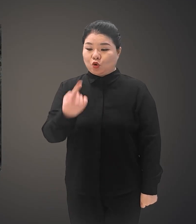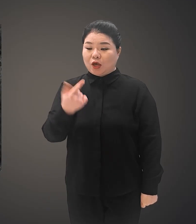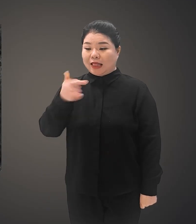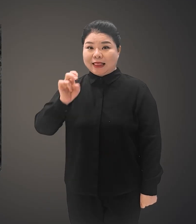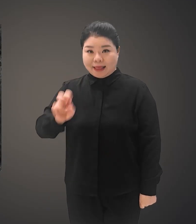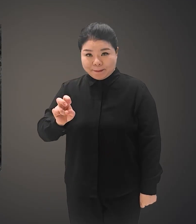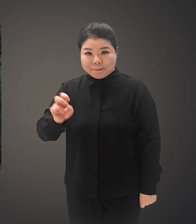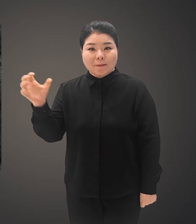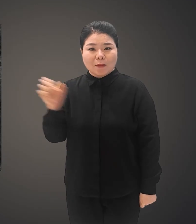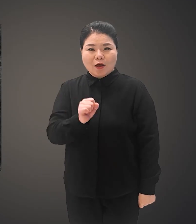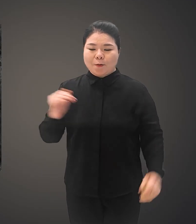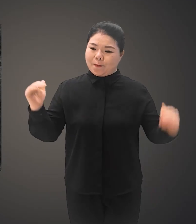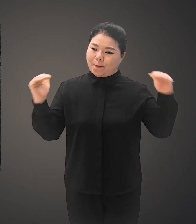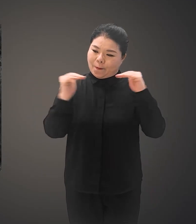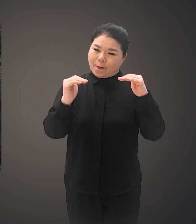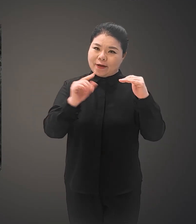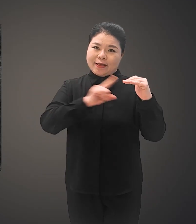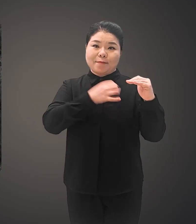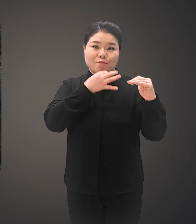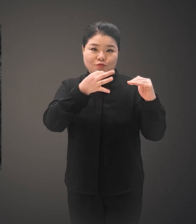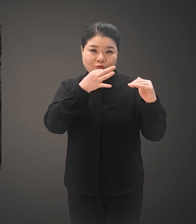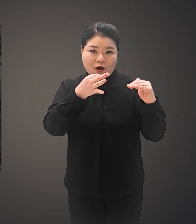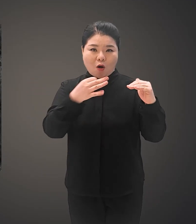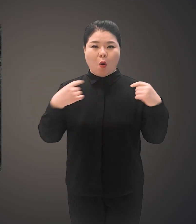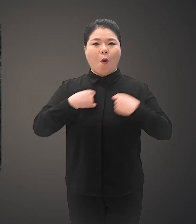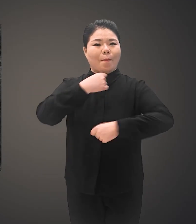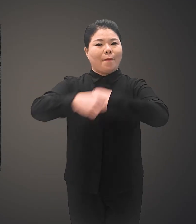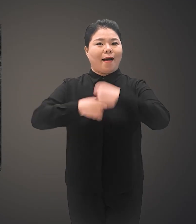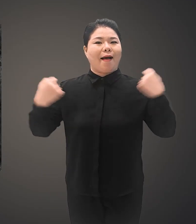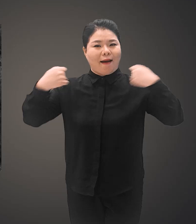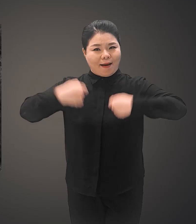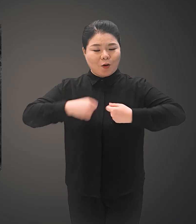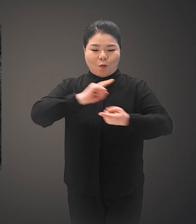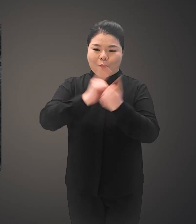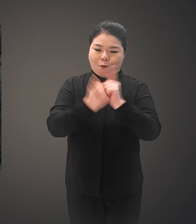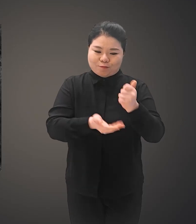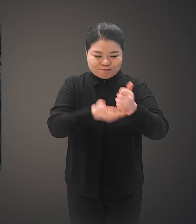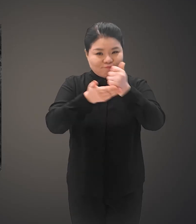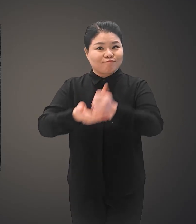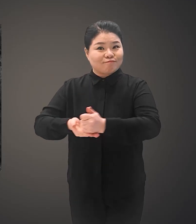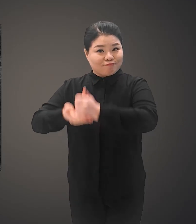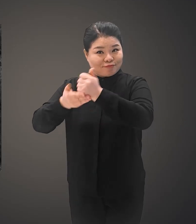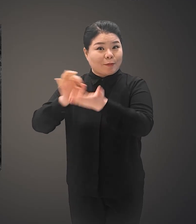누구누구님으로 수평적인 호칭을 쓰고 복장 자율화를 도입하고 상호 존칭을 사용하여도